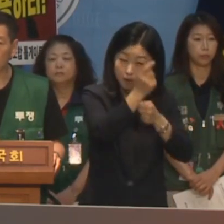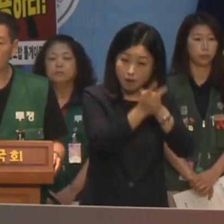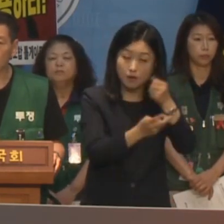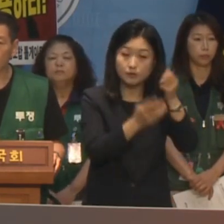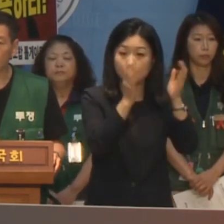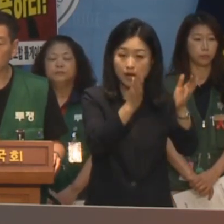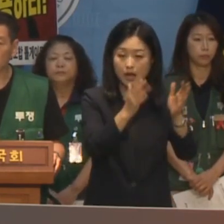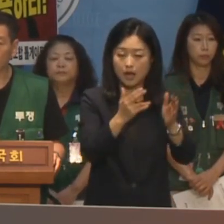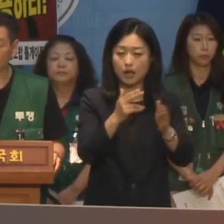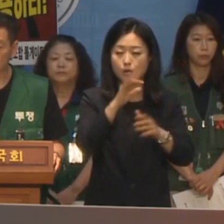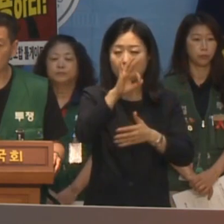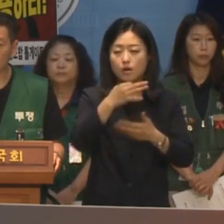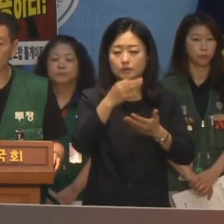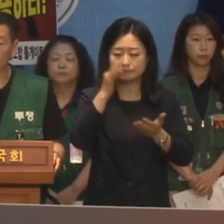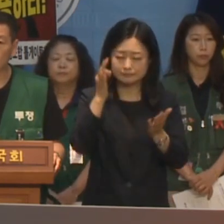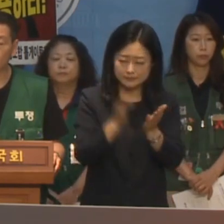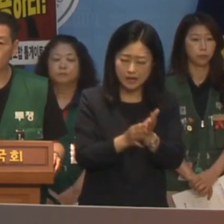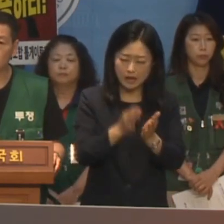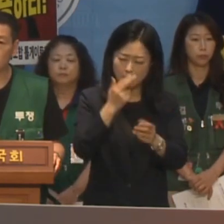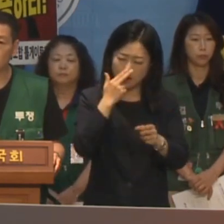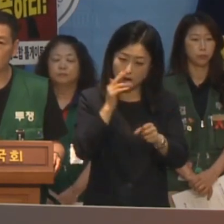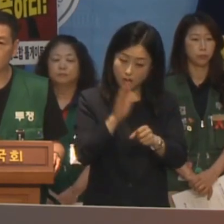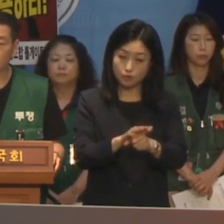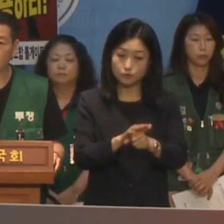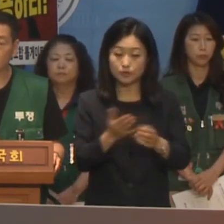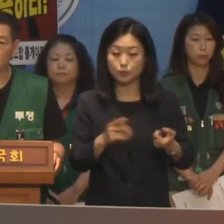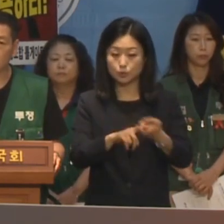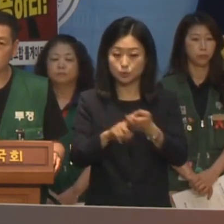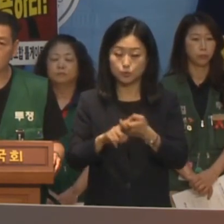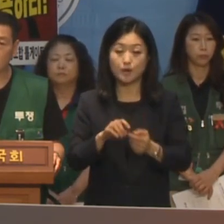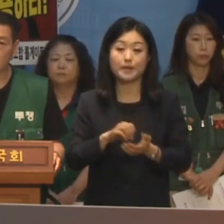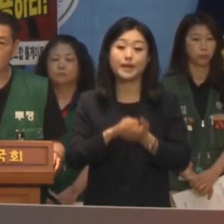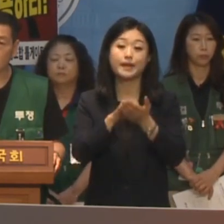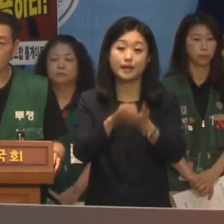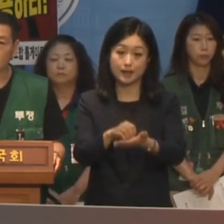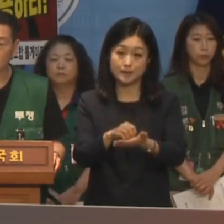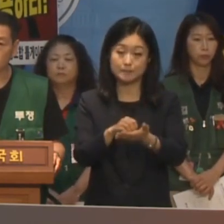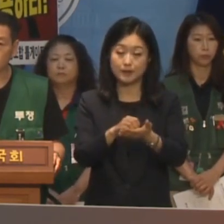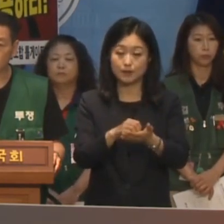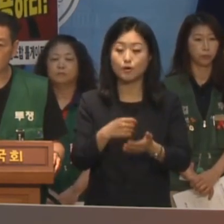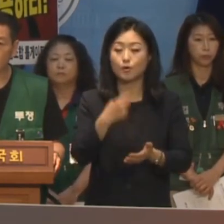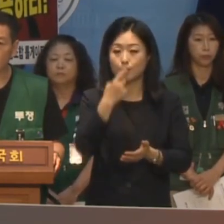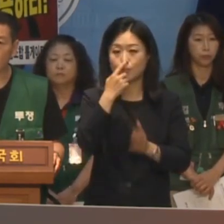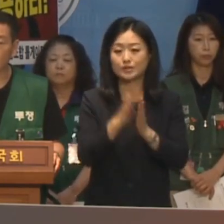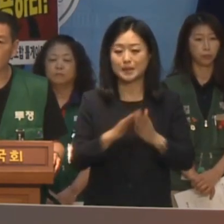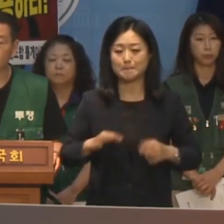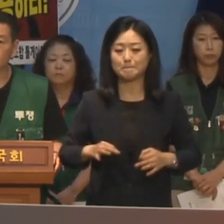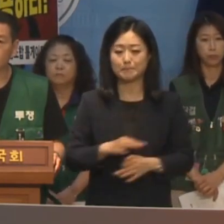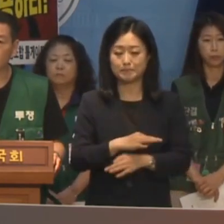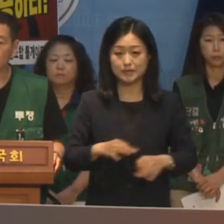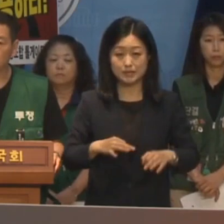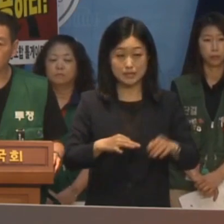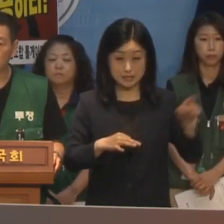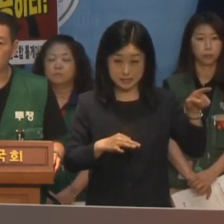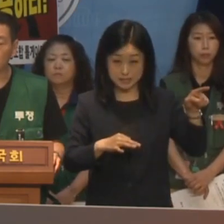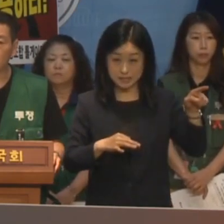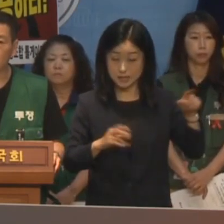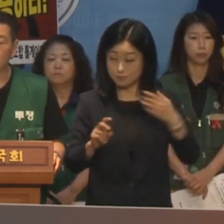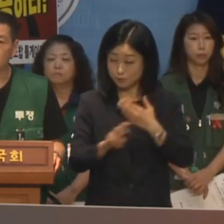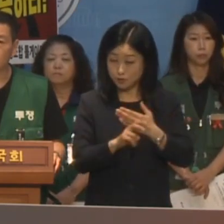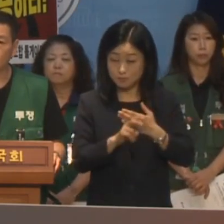억울하게 살아왔던 노동자들이 노동조합을 통해서 이제 비리와